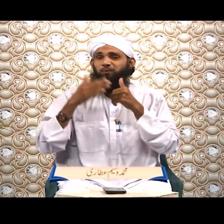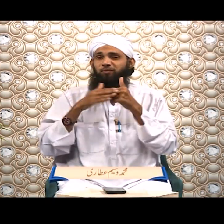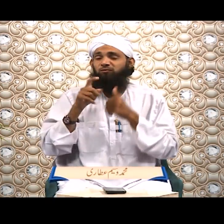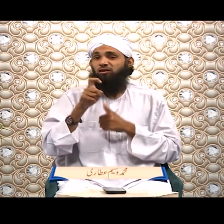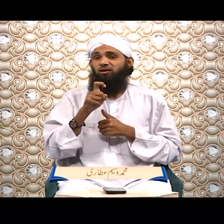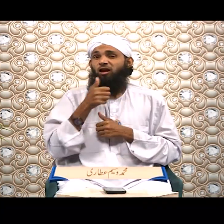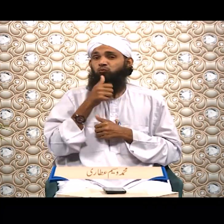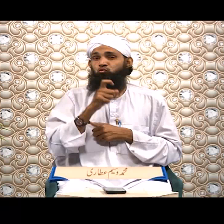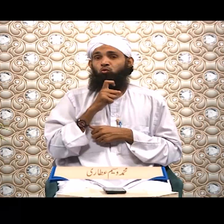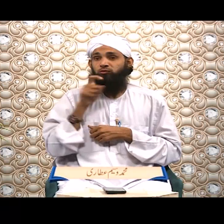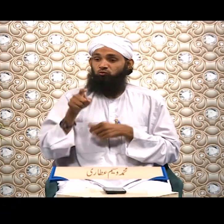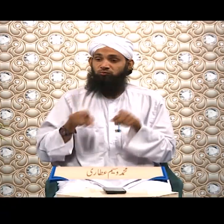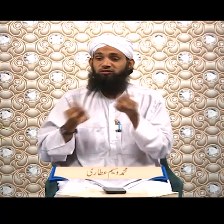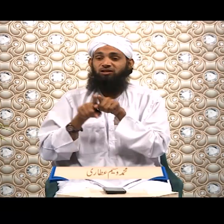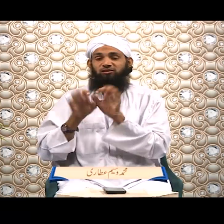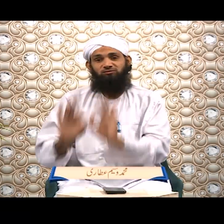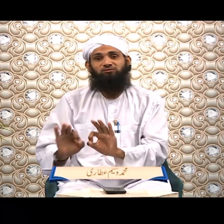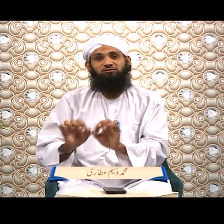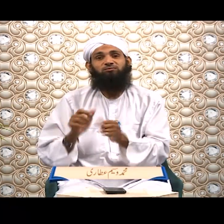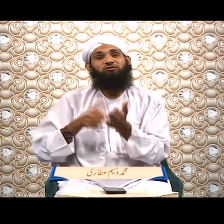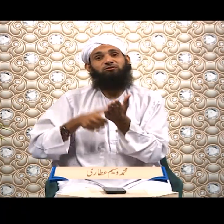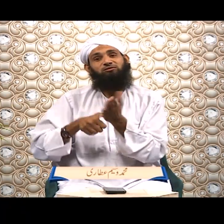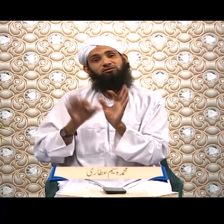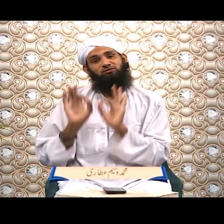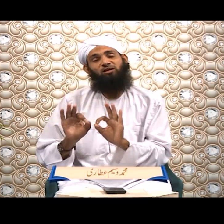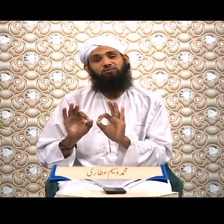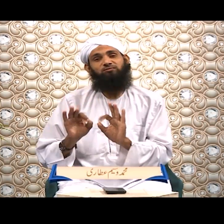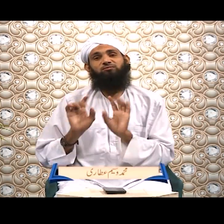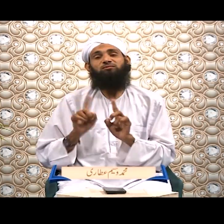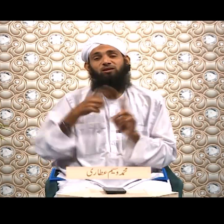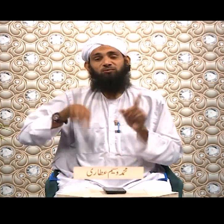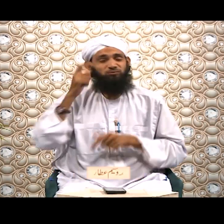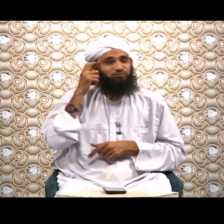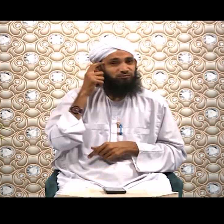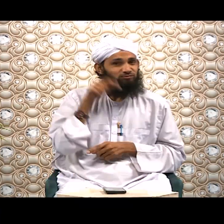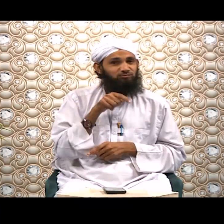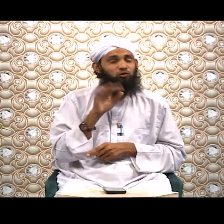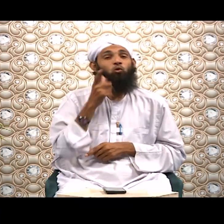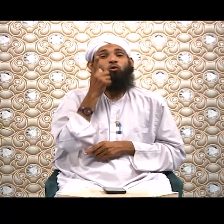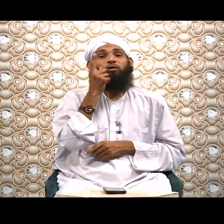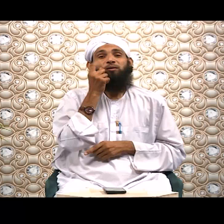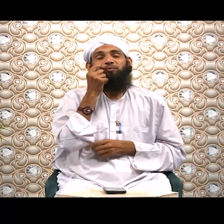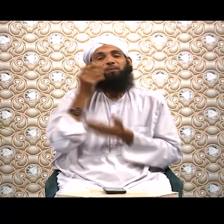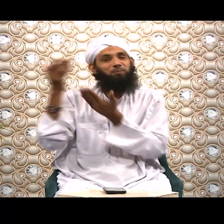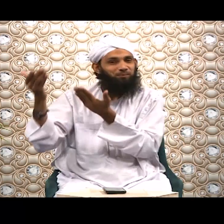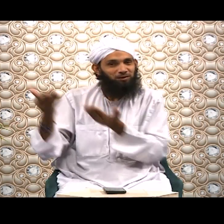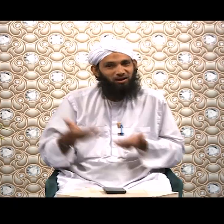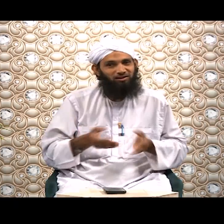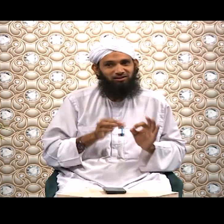ہے کہ میں تمہیں روکے رکھوں۔ پیارے اسلامی بھائیوں، اس واقعے سے یہ درس ملتا ہے کہ جب کوئی مہمان آئے تو ہمیں اپنی